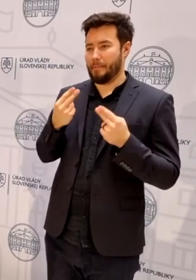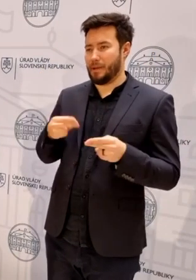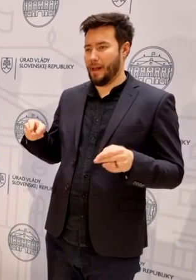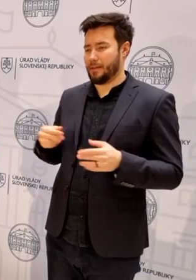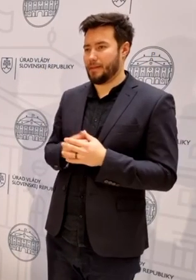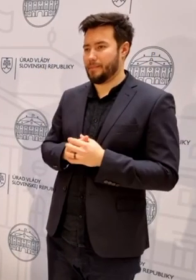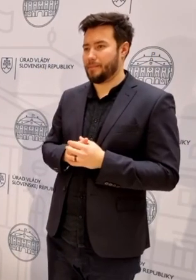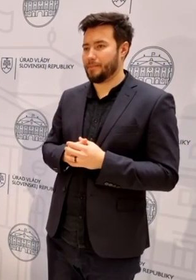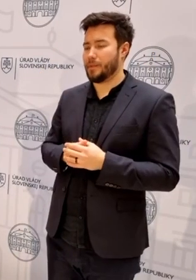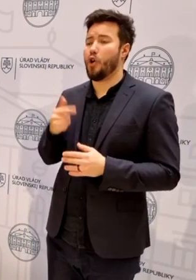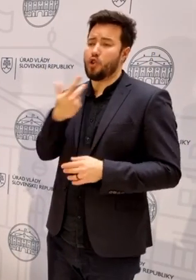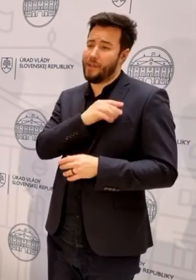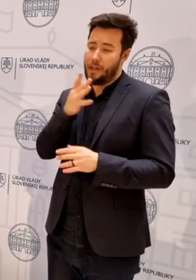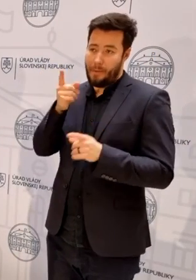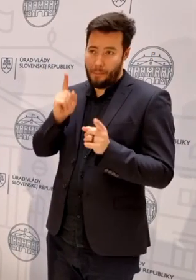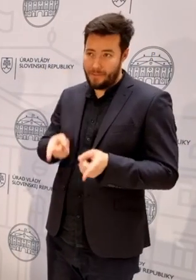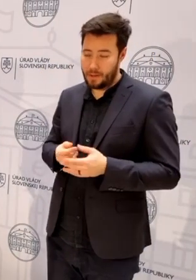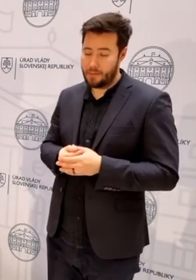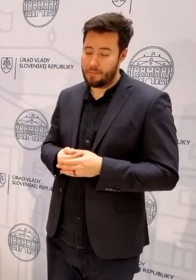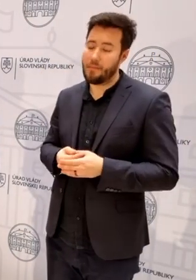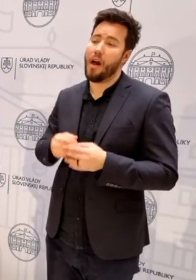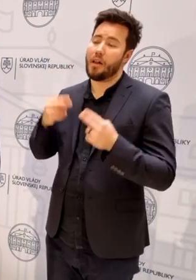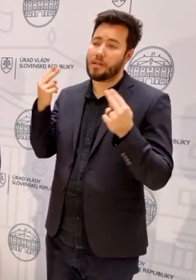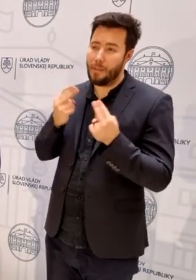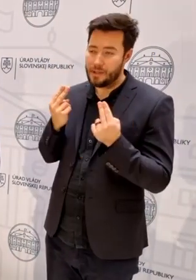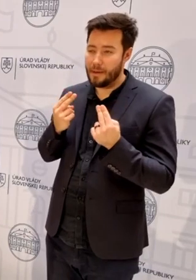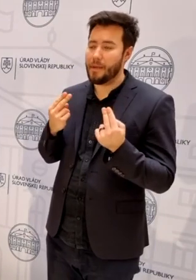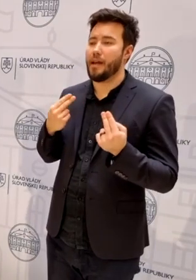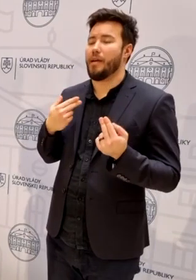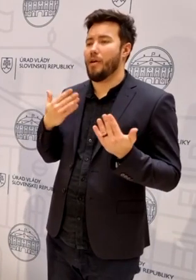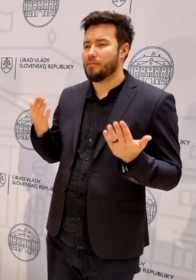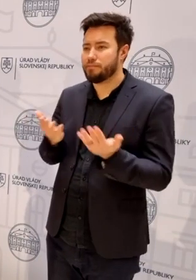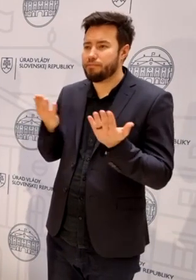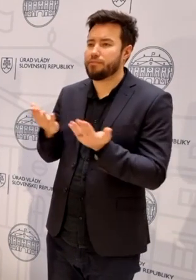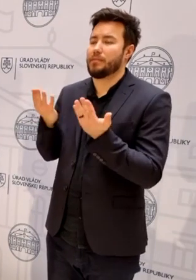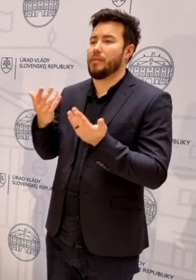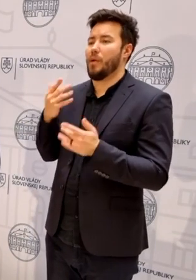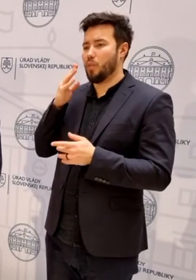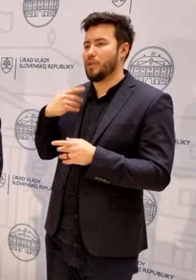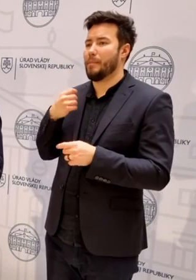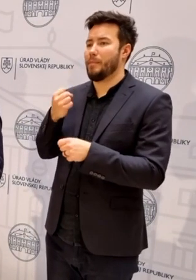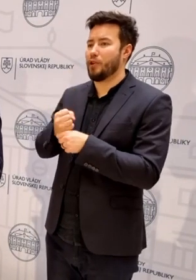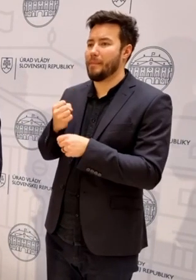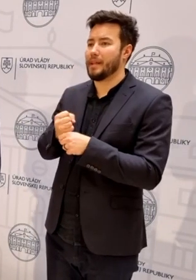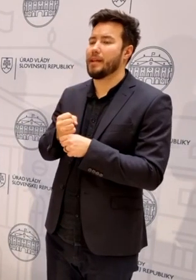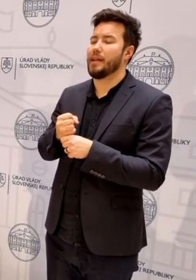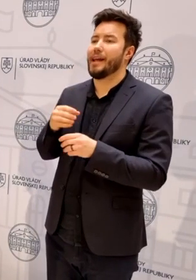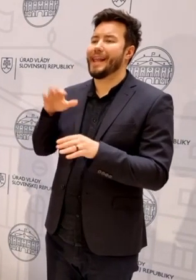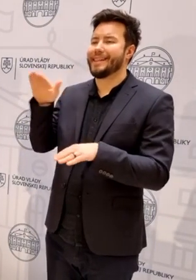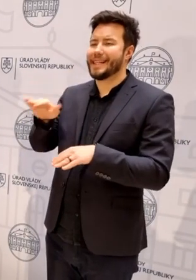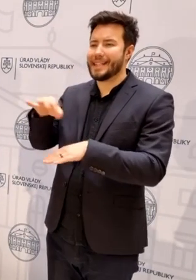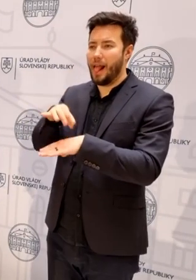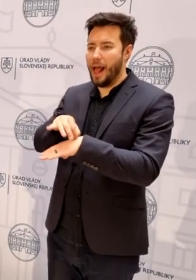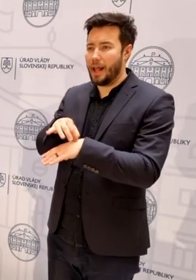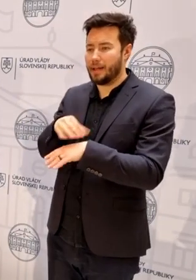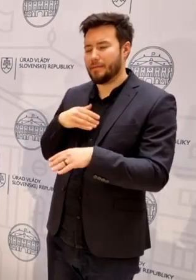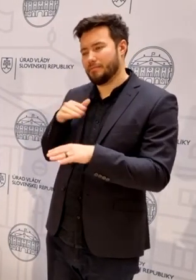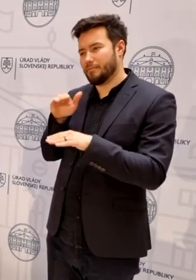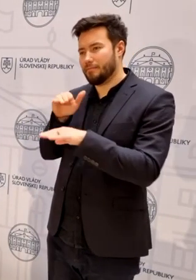toto očkovanie nie je povinné, ale vyzývam všetkých a samozrejme budeme tomu robiť propagáciu. Pediatri samozrejme budú v tom